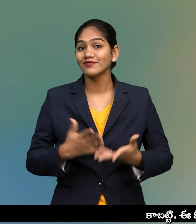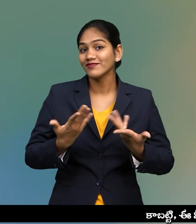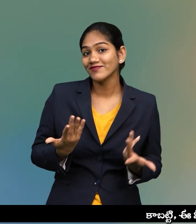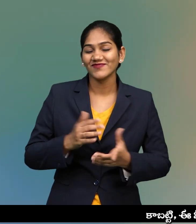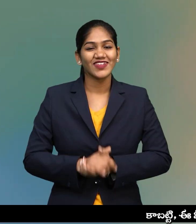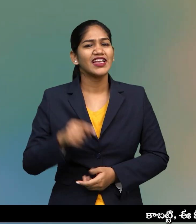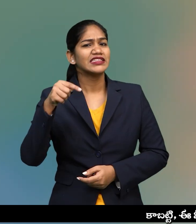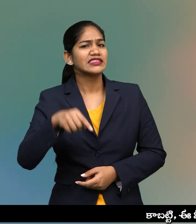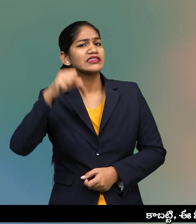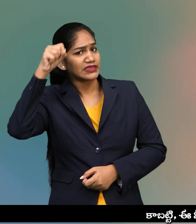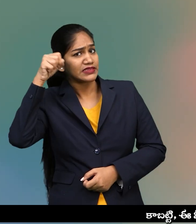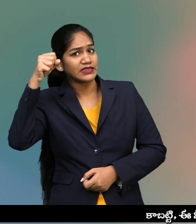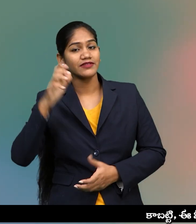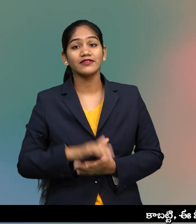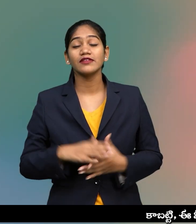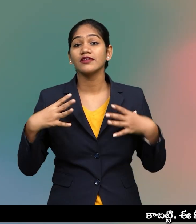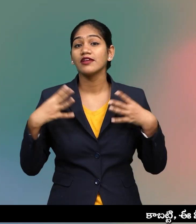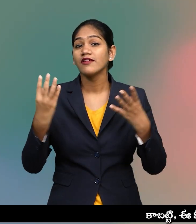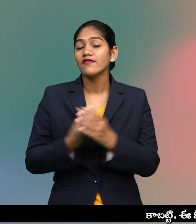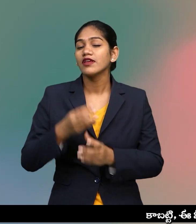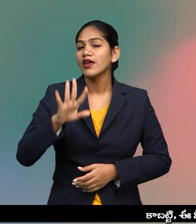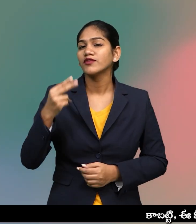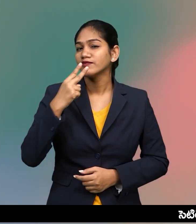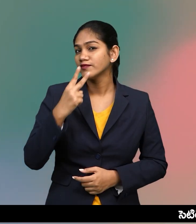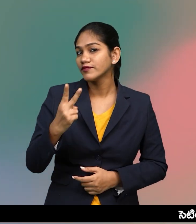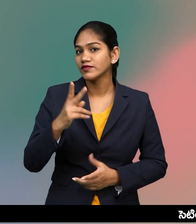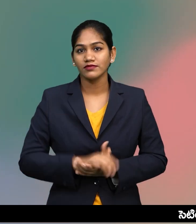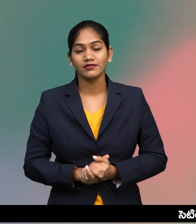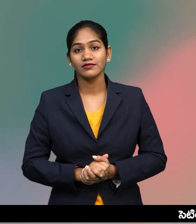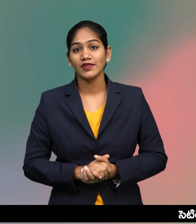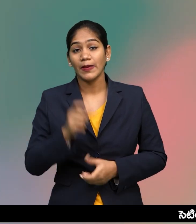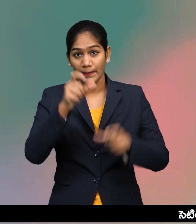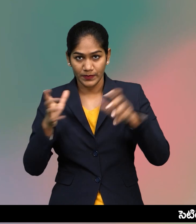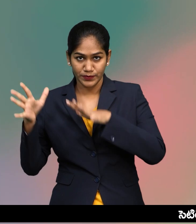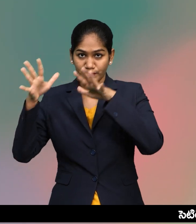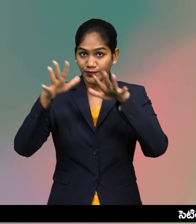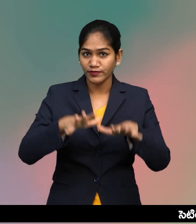కాబట్టి ఈ వీడియోలో మనం చూసాము సెటిల్మెంట్ అంటే ఏమిటి,